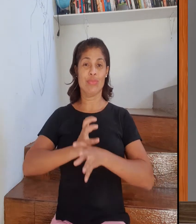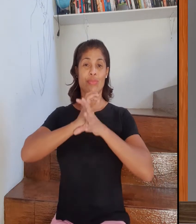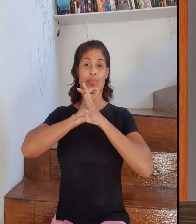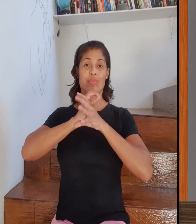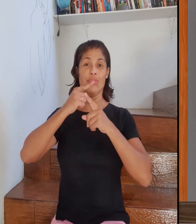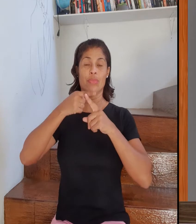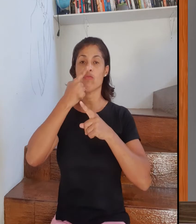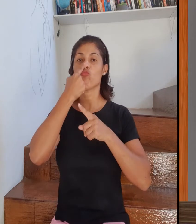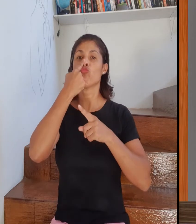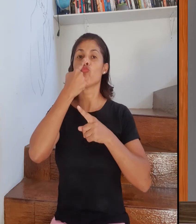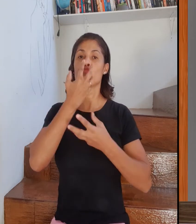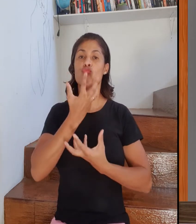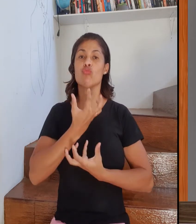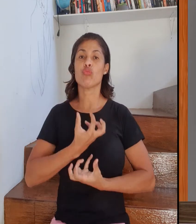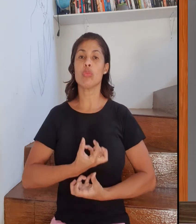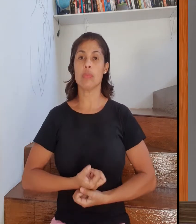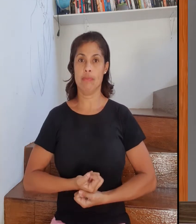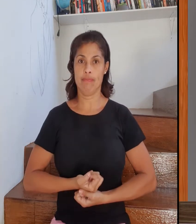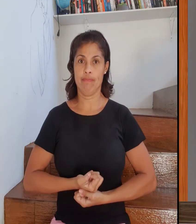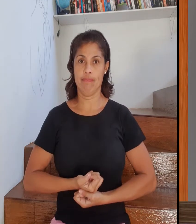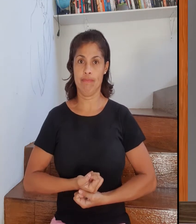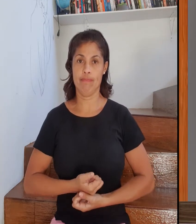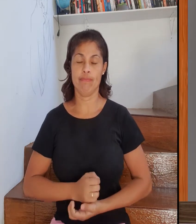alta afinidade a este tecido.